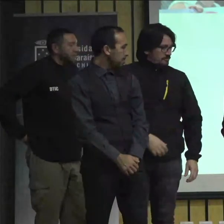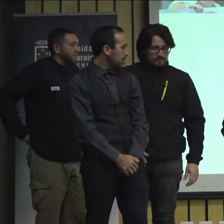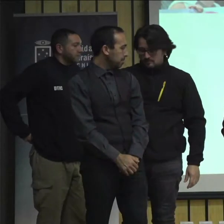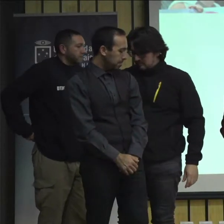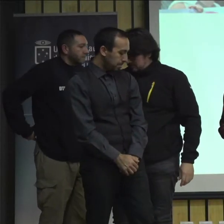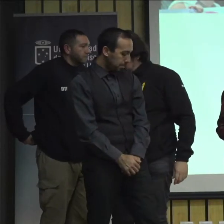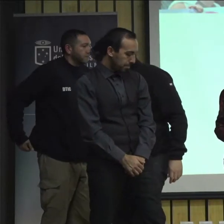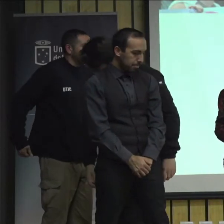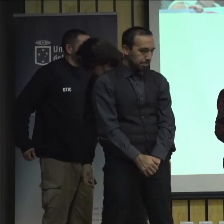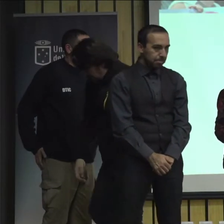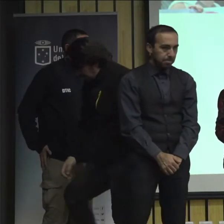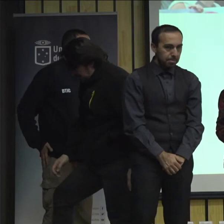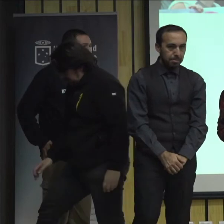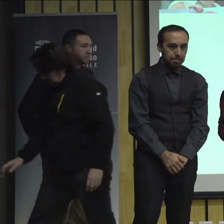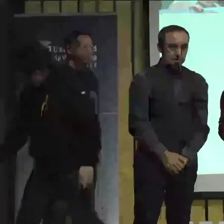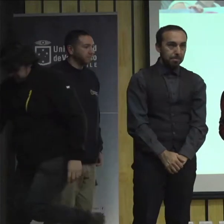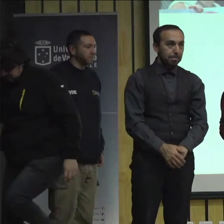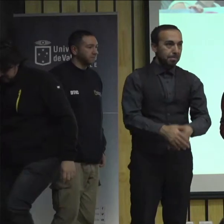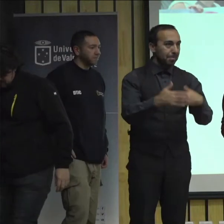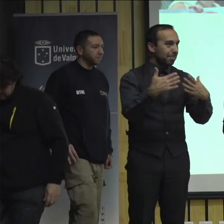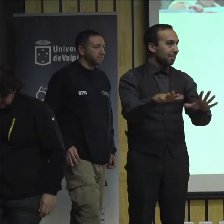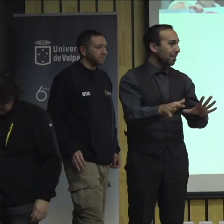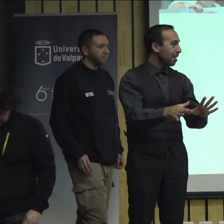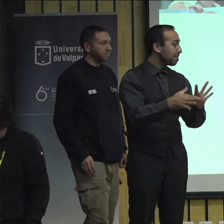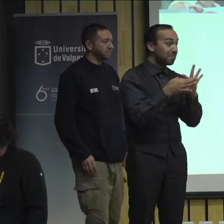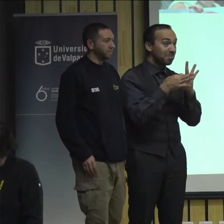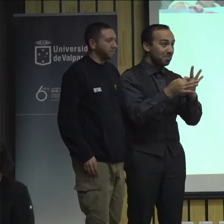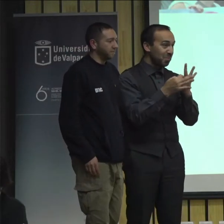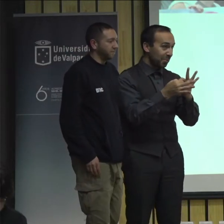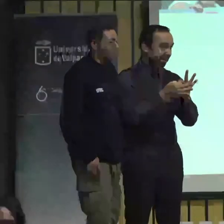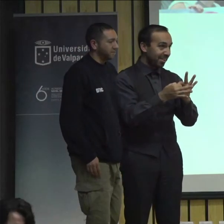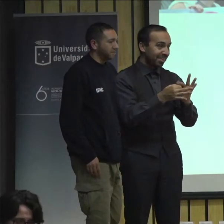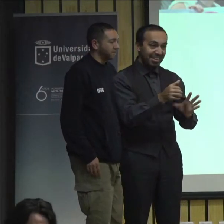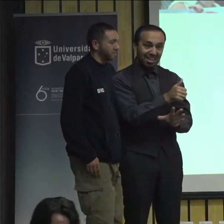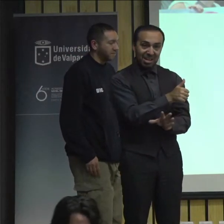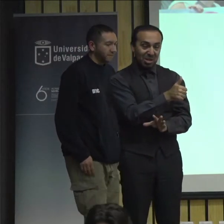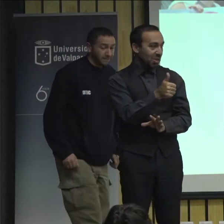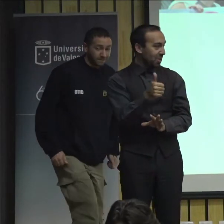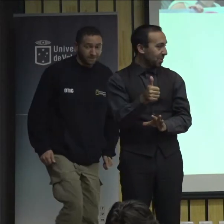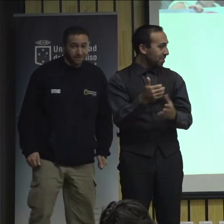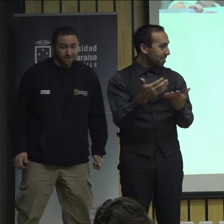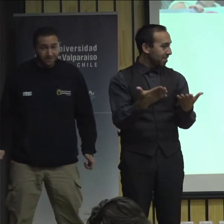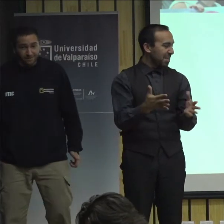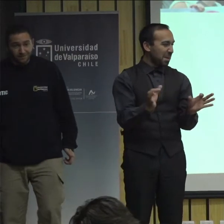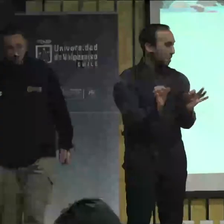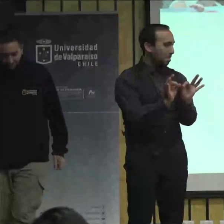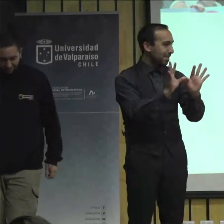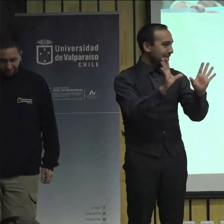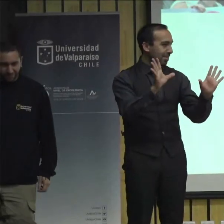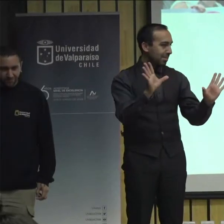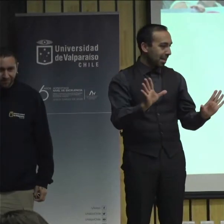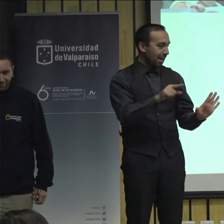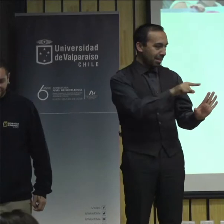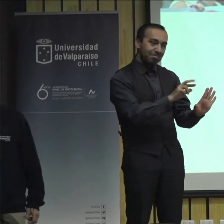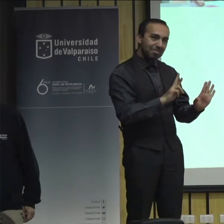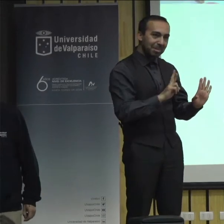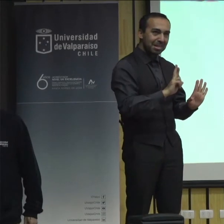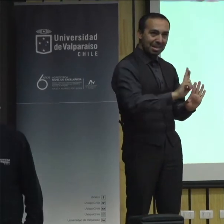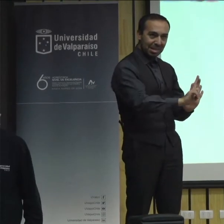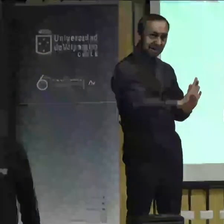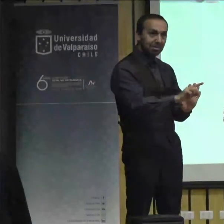Ya Muchas gracias muchas gracias en especial al rector